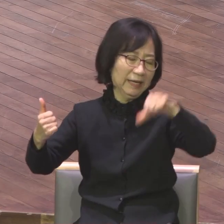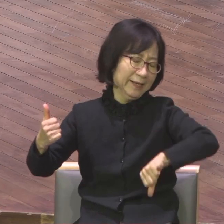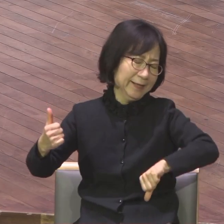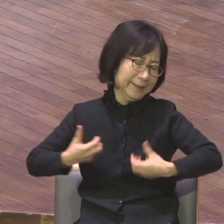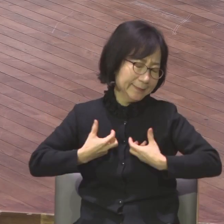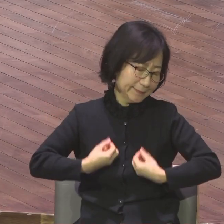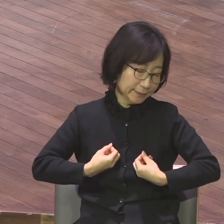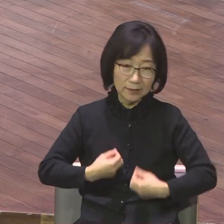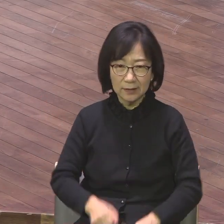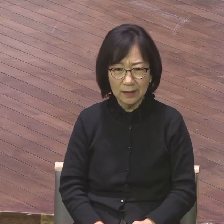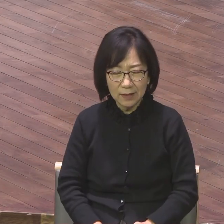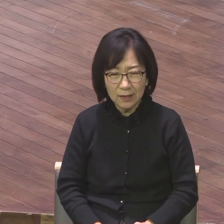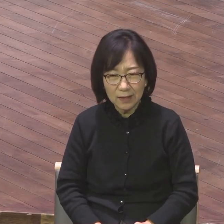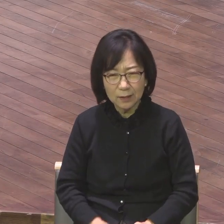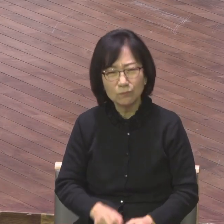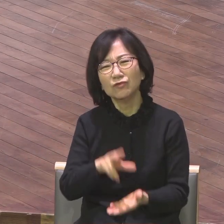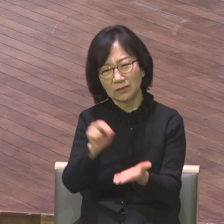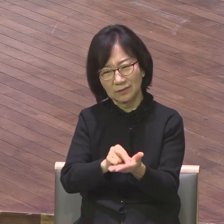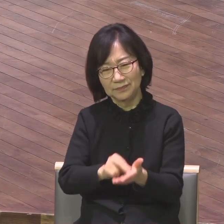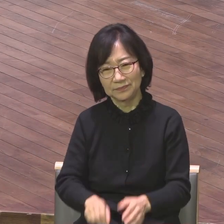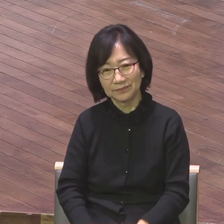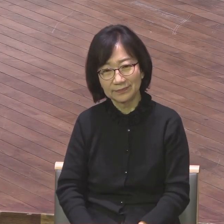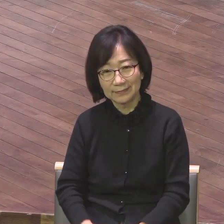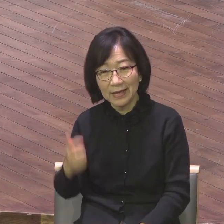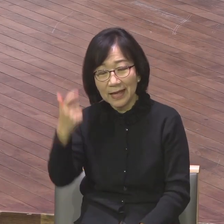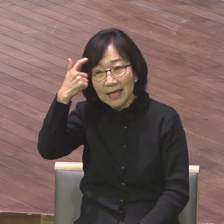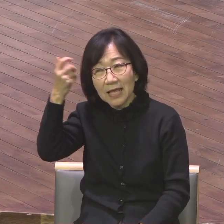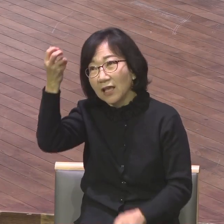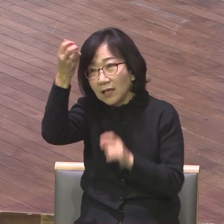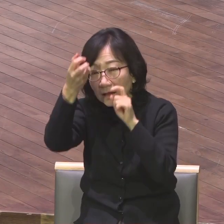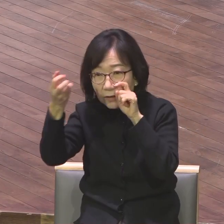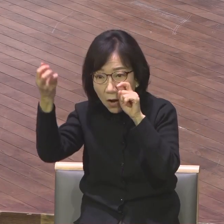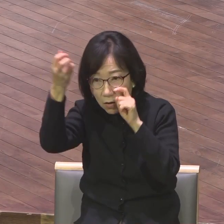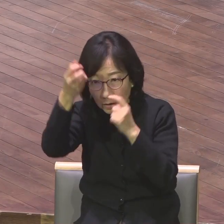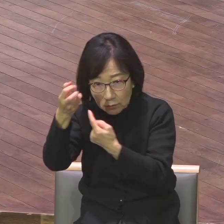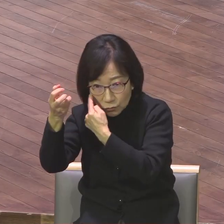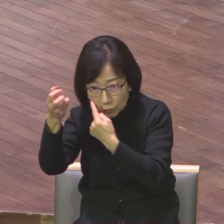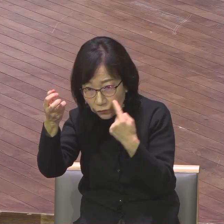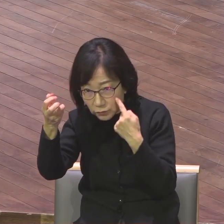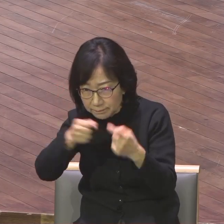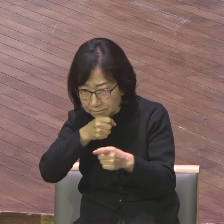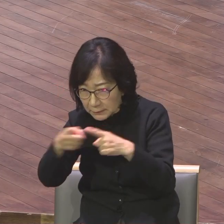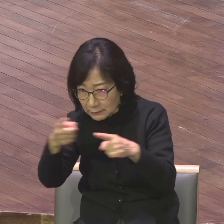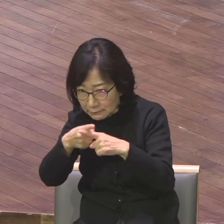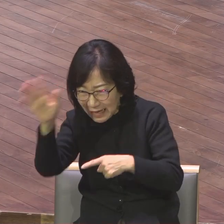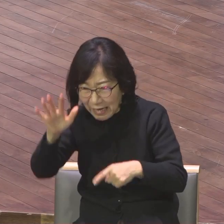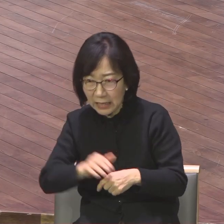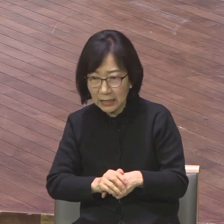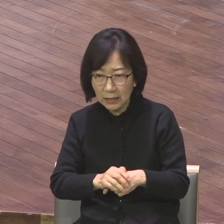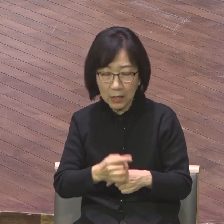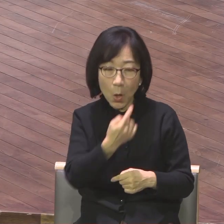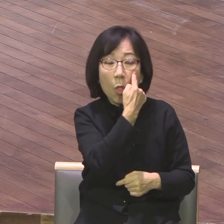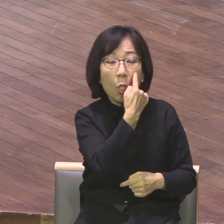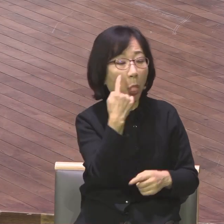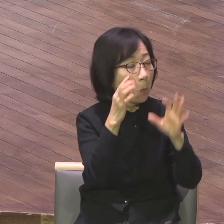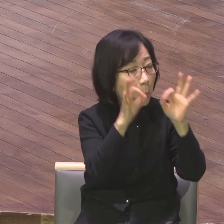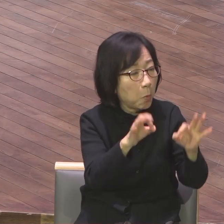영적으로 봐야 하는 현장을 영적으로 보지 못하고 육신적으로